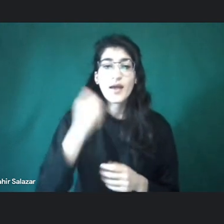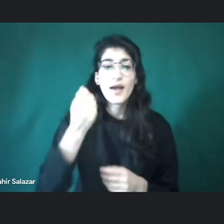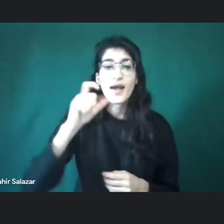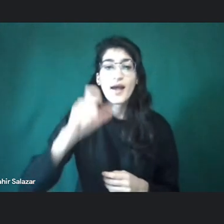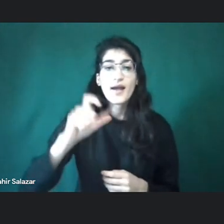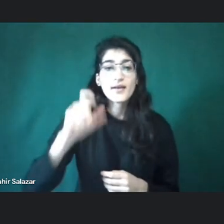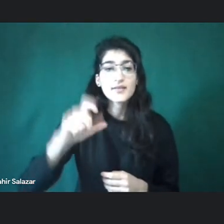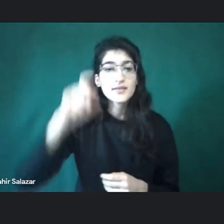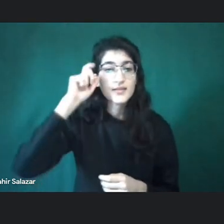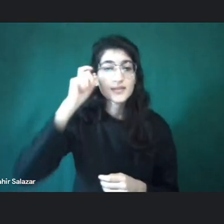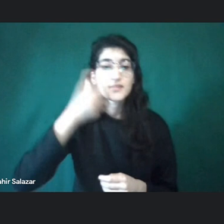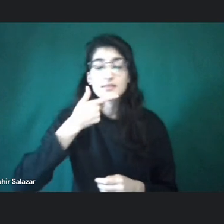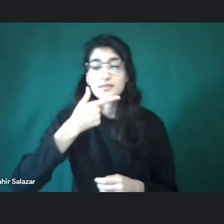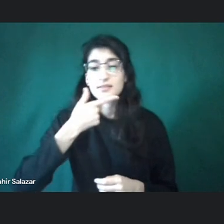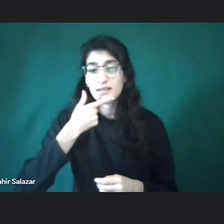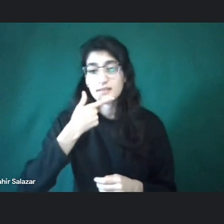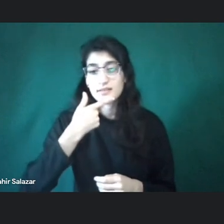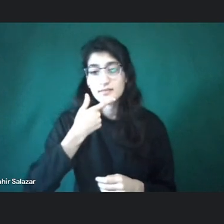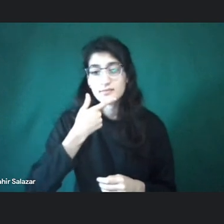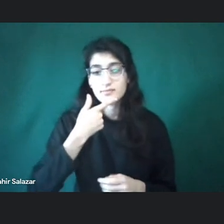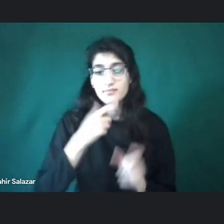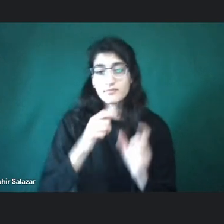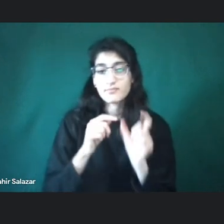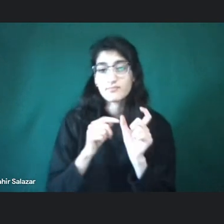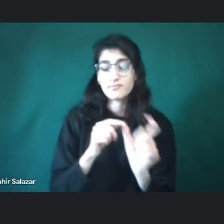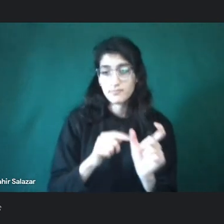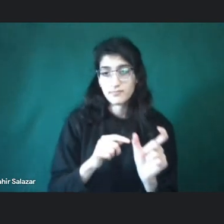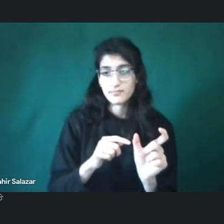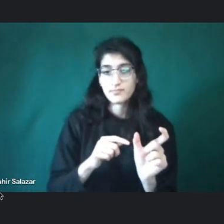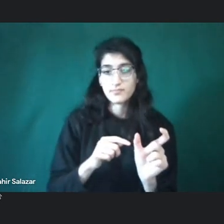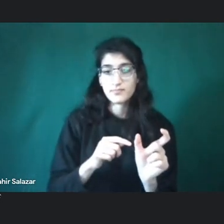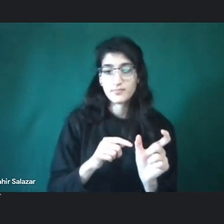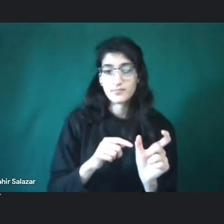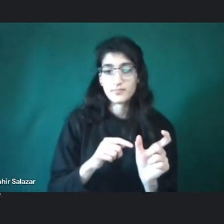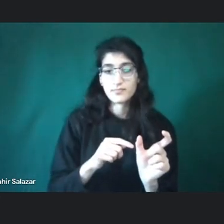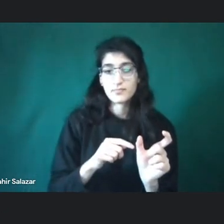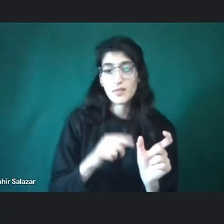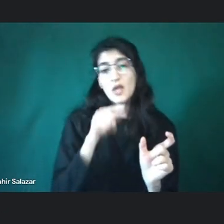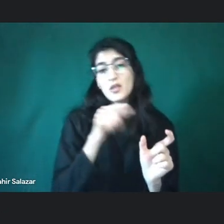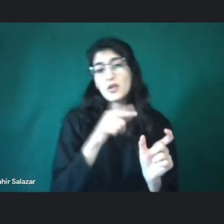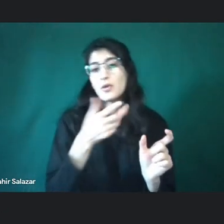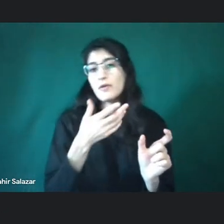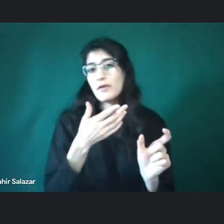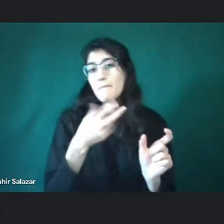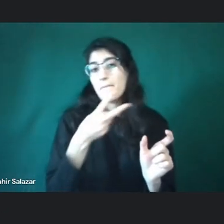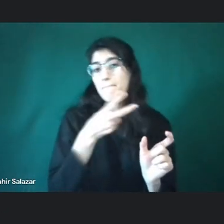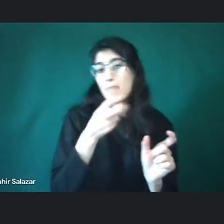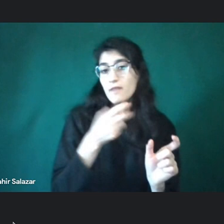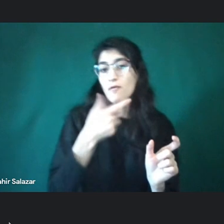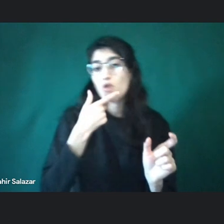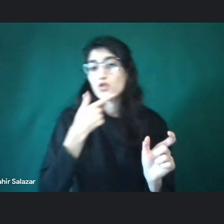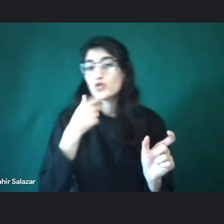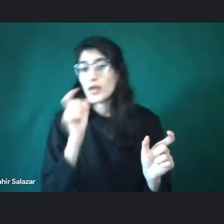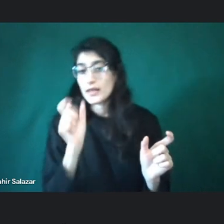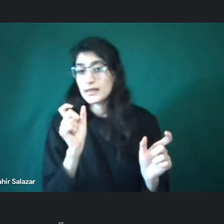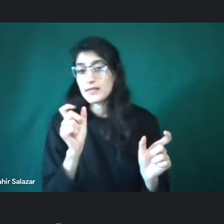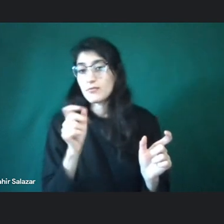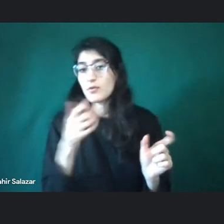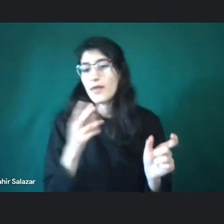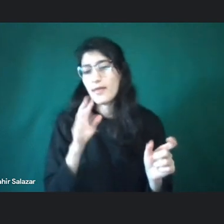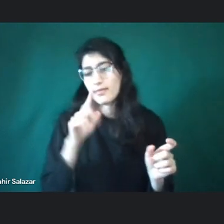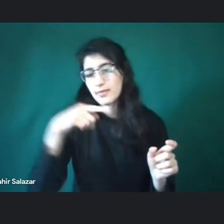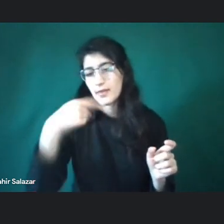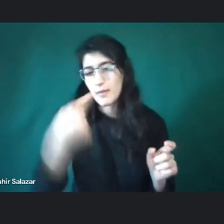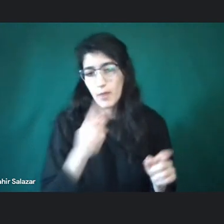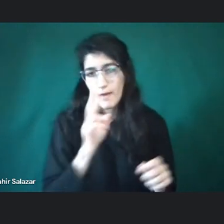Access. También, ¿sí? Ahí vamos a ver cuál si es verbo o sustantivo y por qué. Pero information seguro.